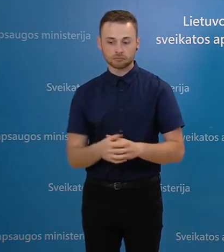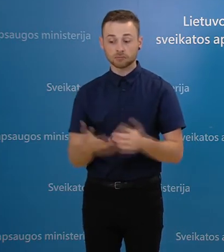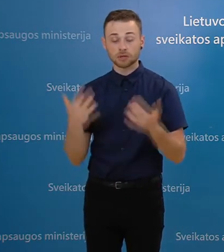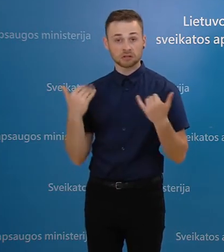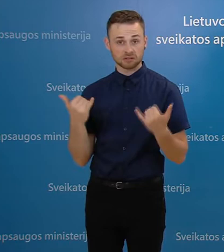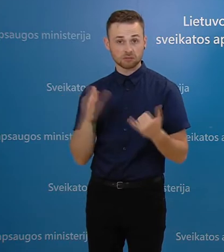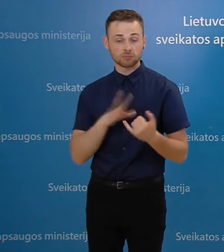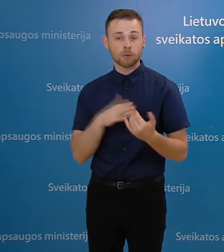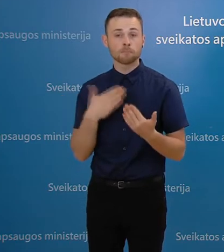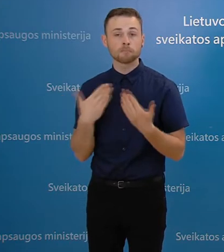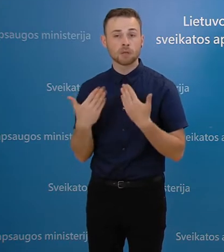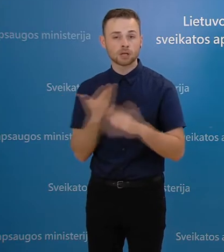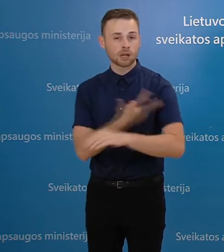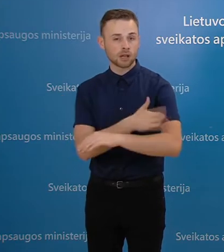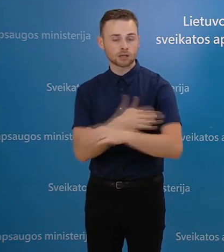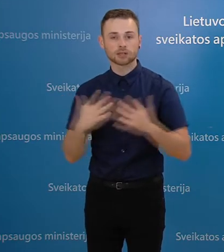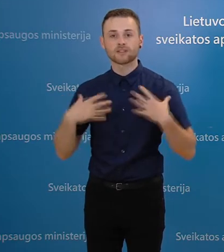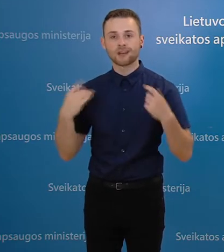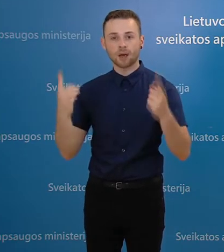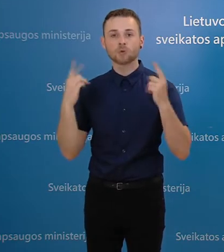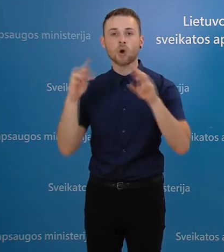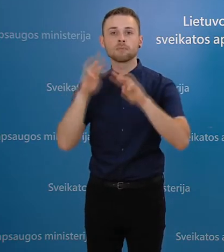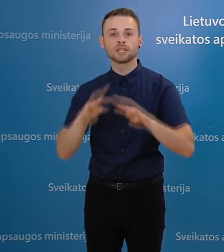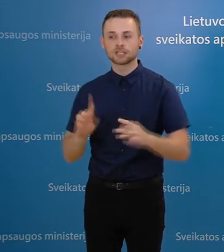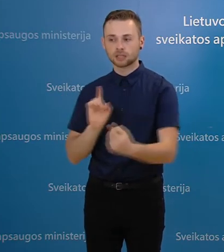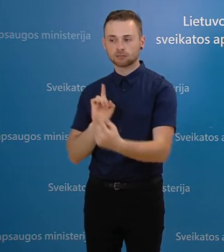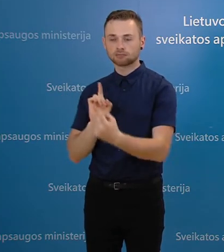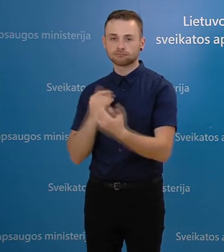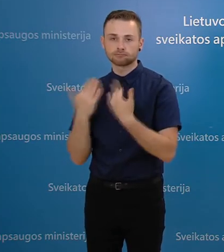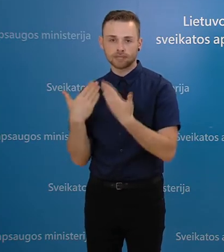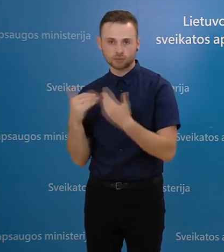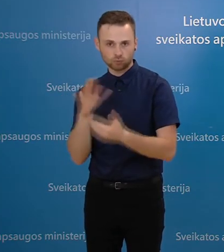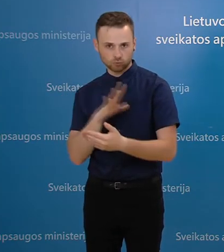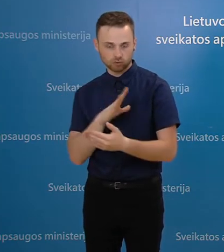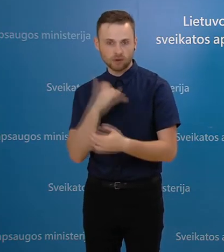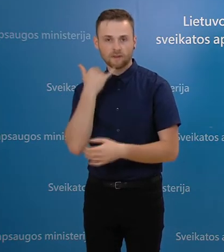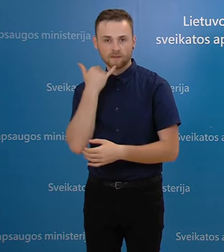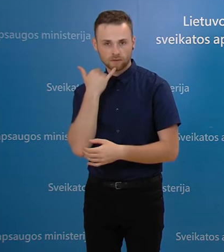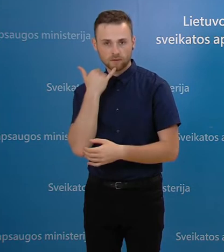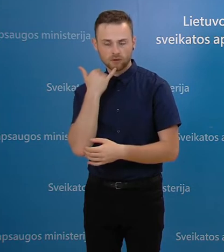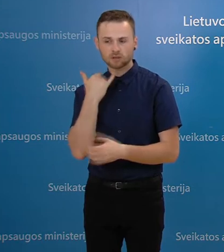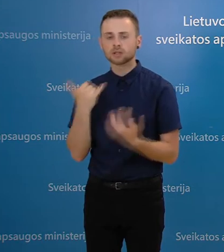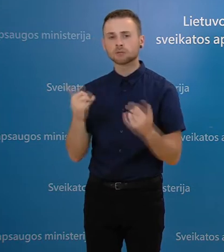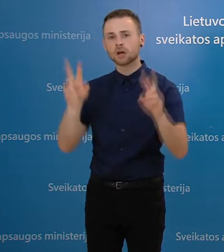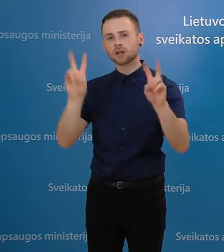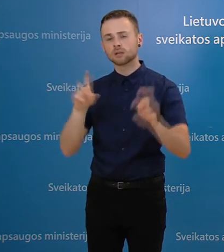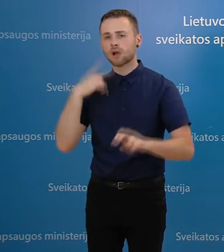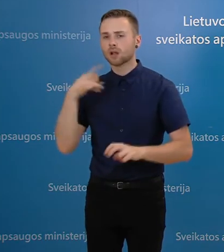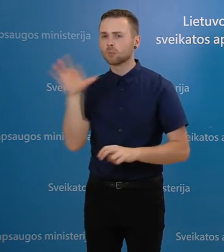šiandien bendraujant su Lenkijos sveikatos apsaugos ministru kalbėtis, tai daugiau yra kalbama